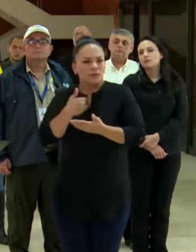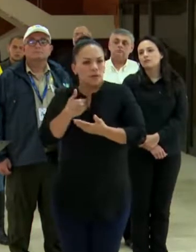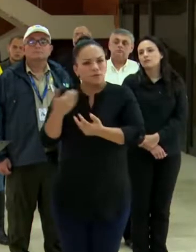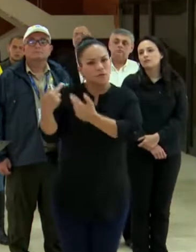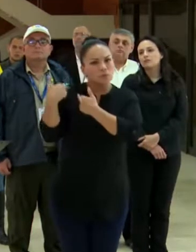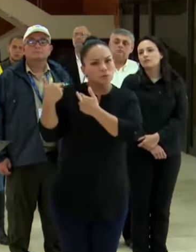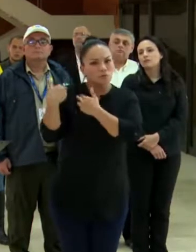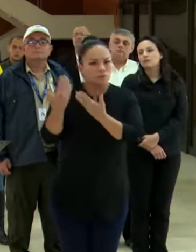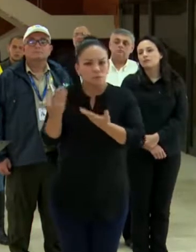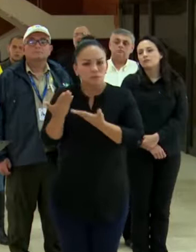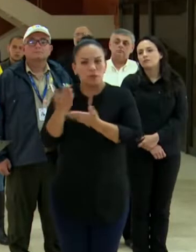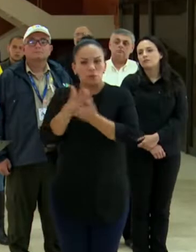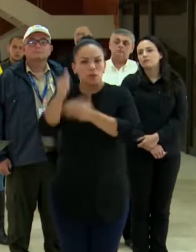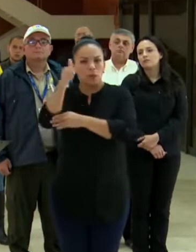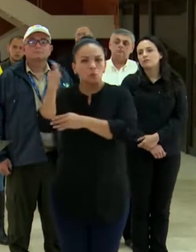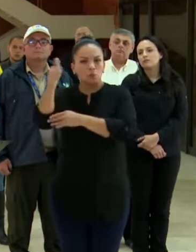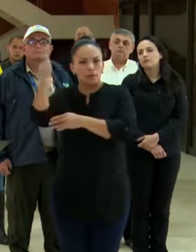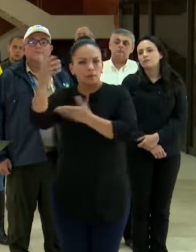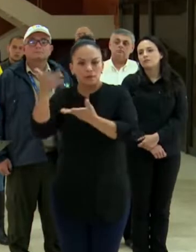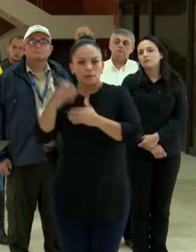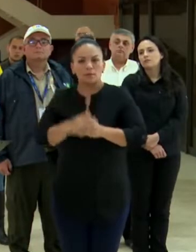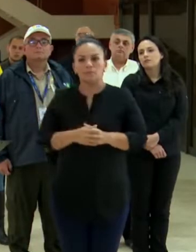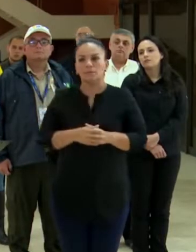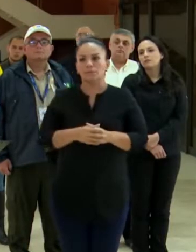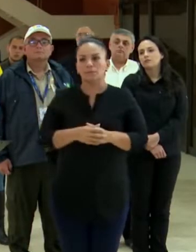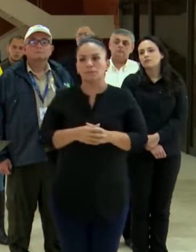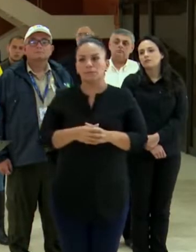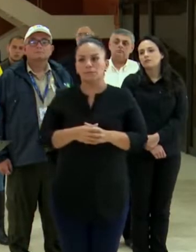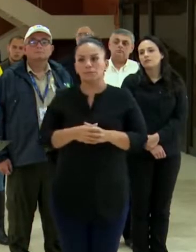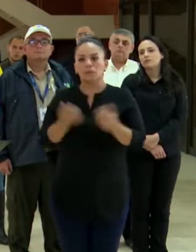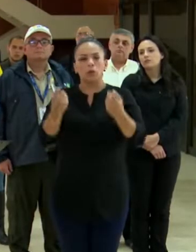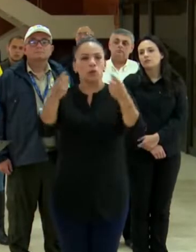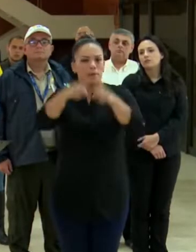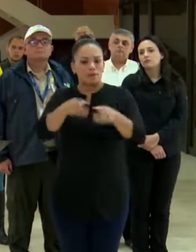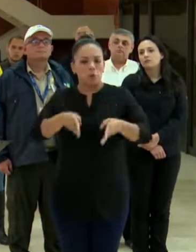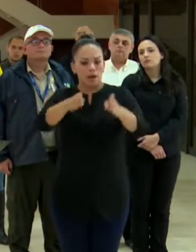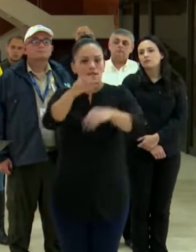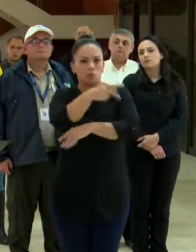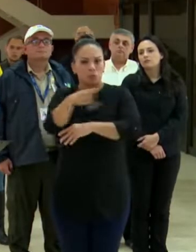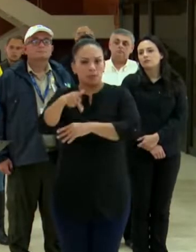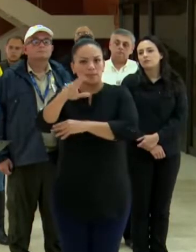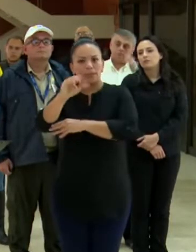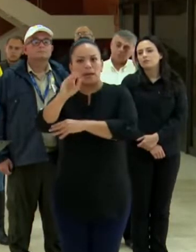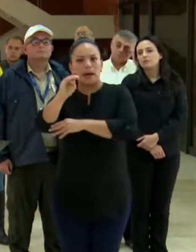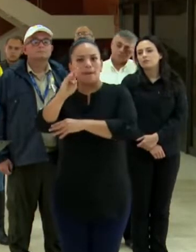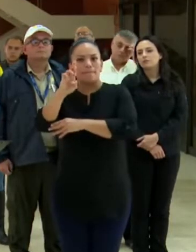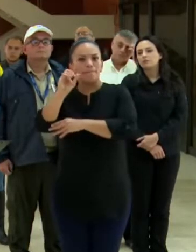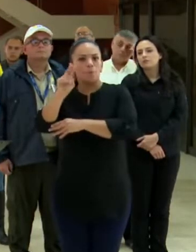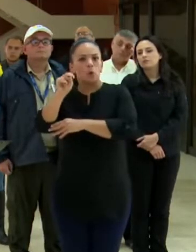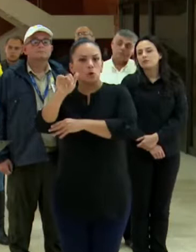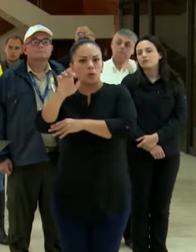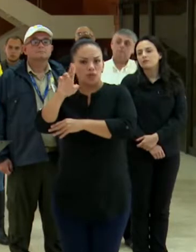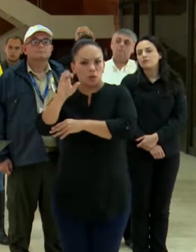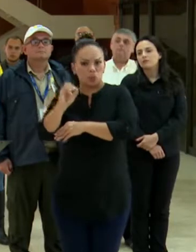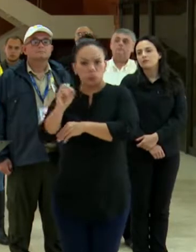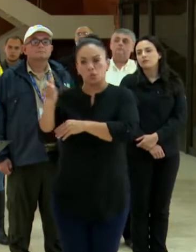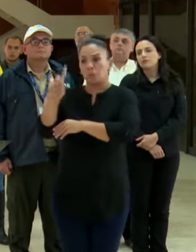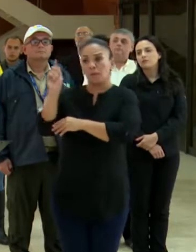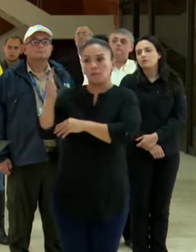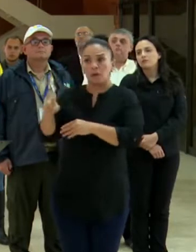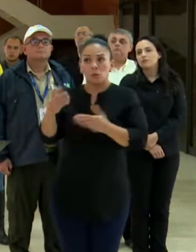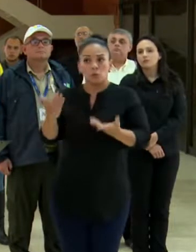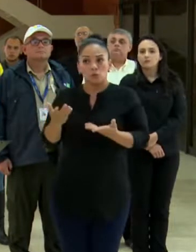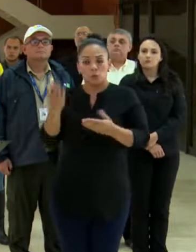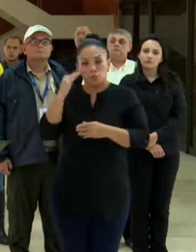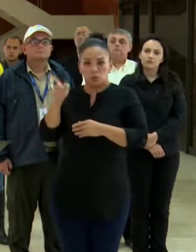responsabilidades por parte de alguna autoridad en lo sucedido en Cambronero? Se lo pregunto por lo que usted mismo